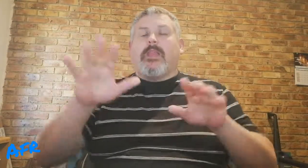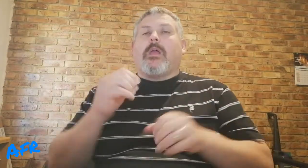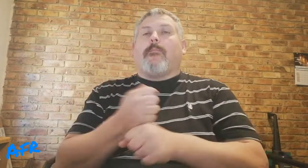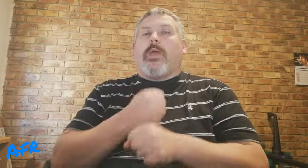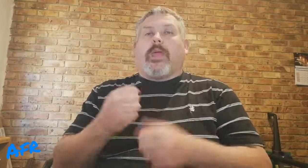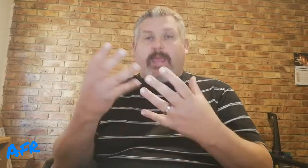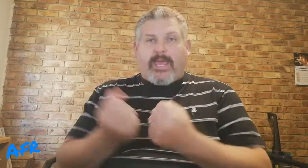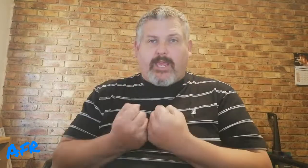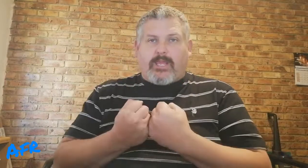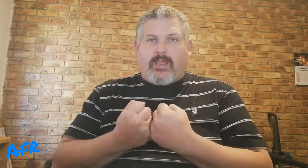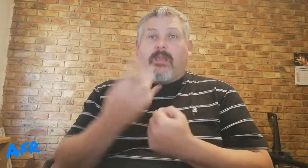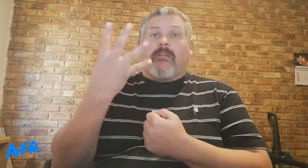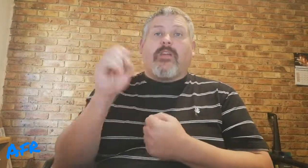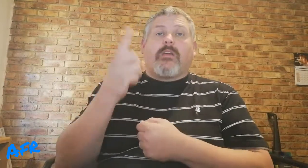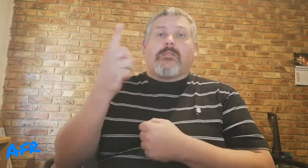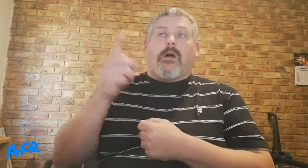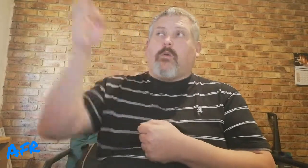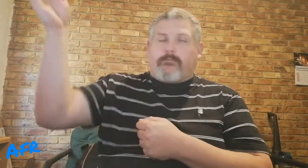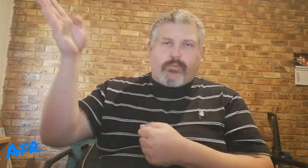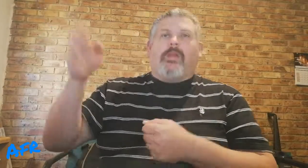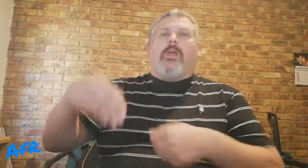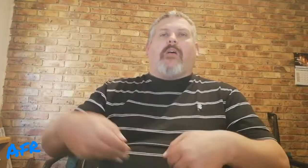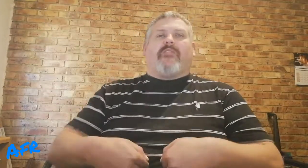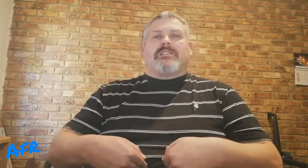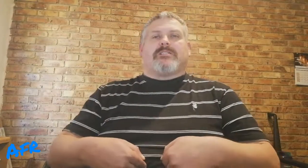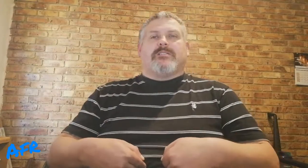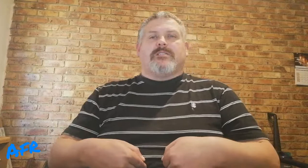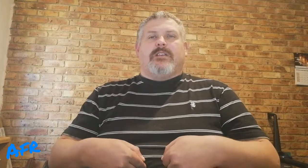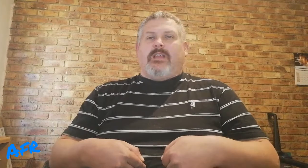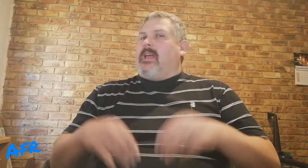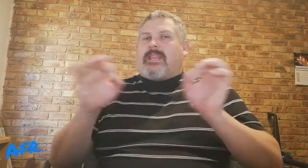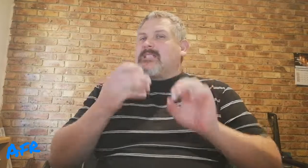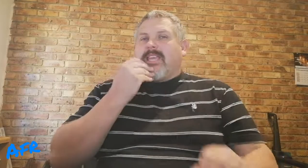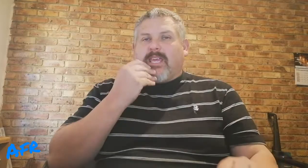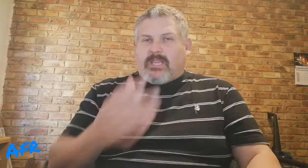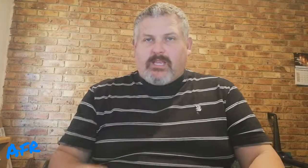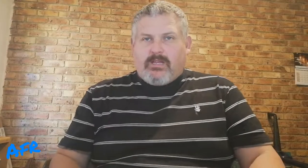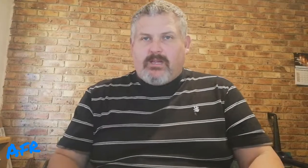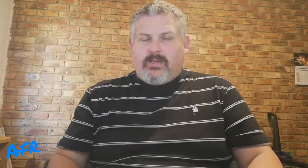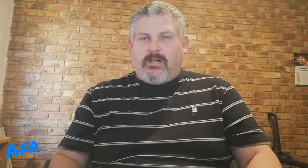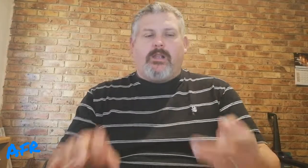10 gebooie gekry het, het 40 dae oop gepas, niks geëet nie.